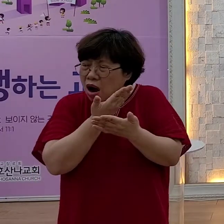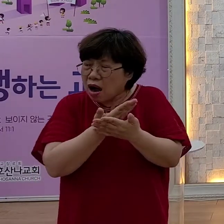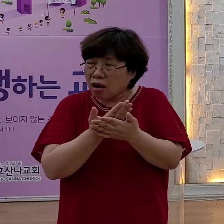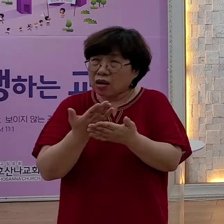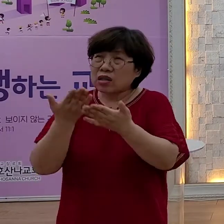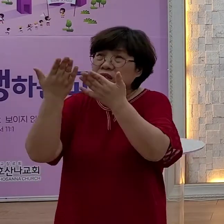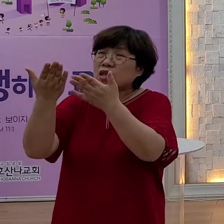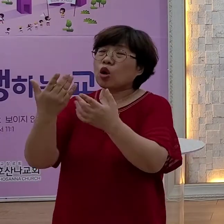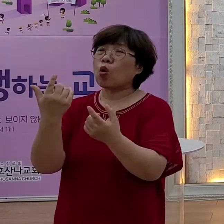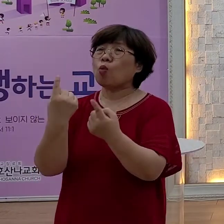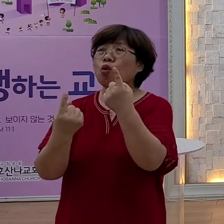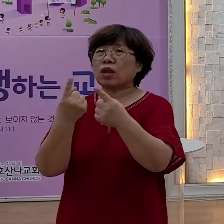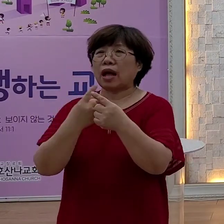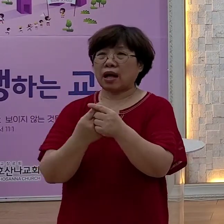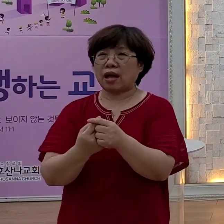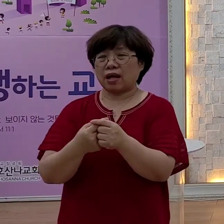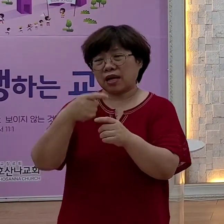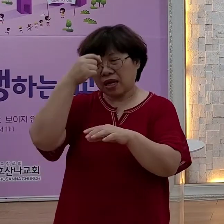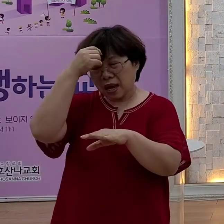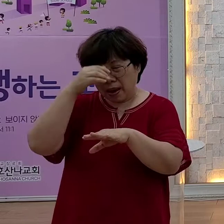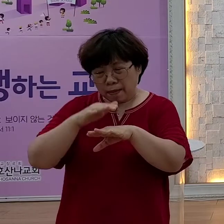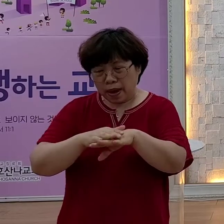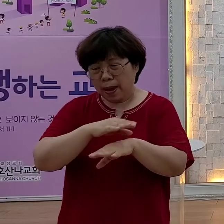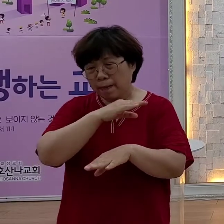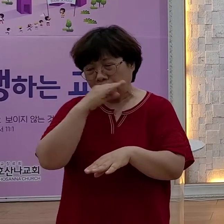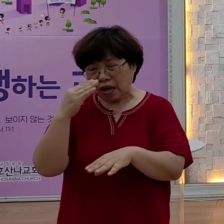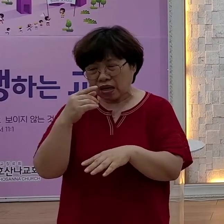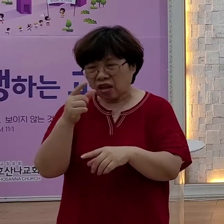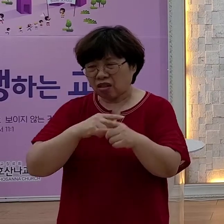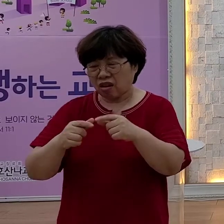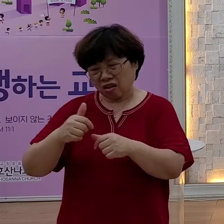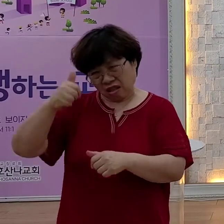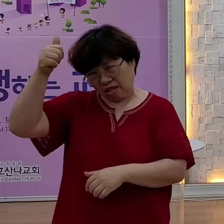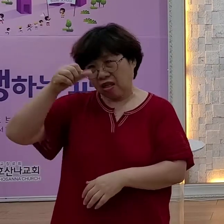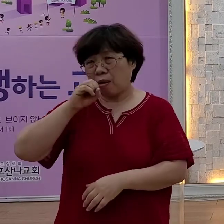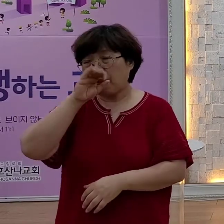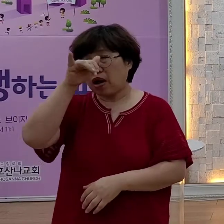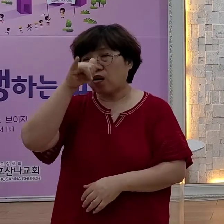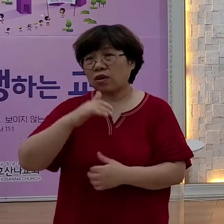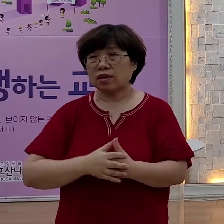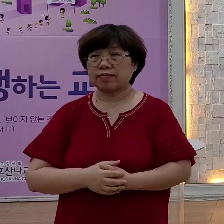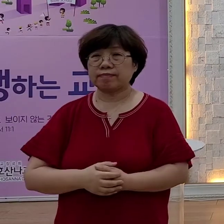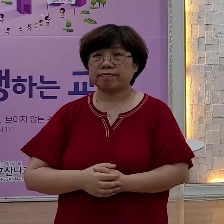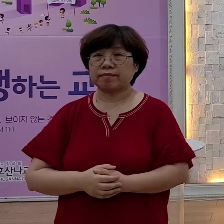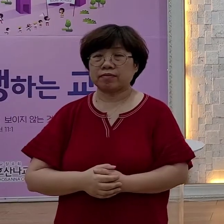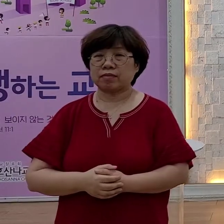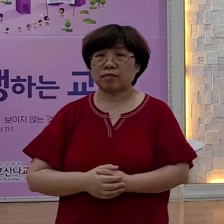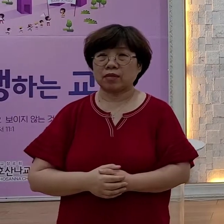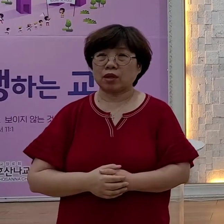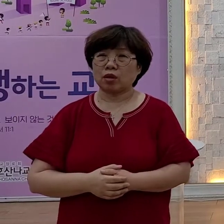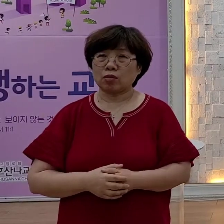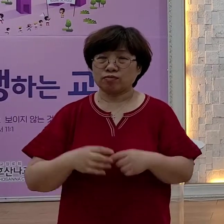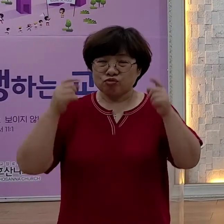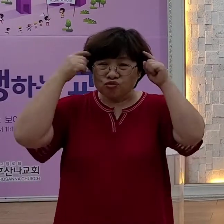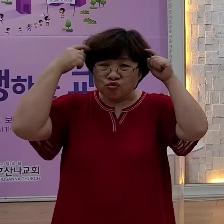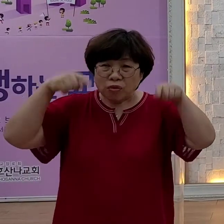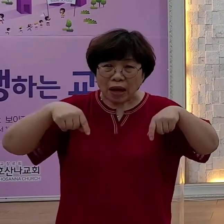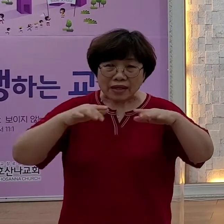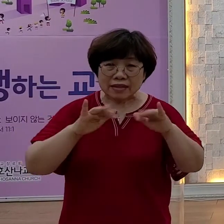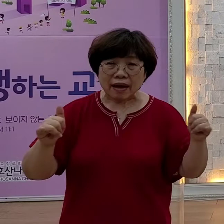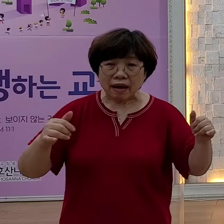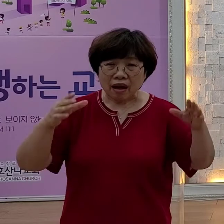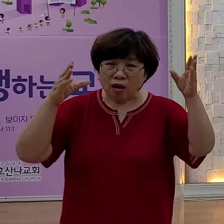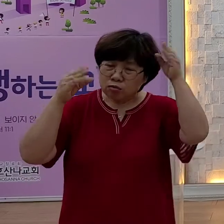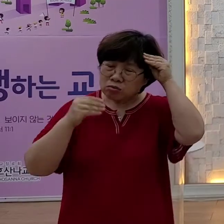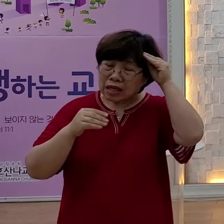그러니까 우매한 자들이 여러분 이 뭐가 더 지혜로운지를 오늘 분별할 수 있어야 됩니다. 우매한 자들이 뒷자리에